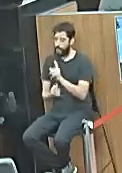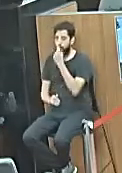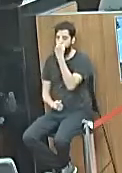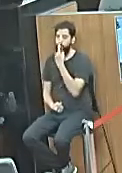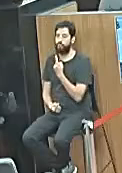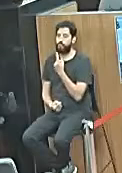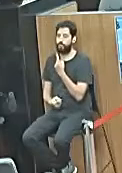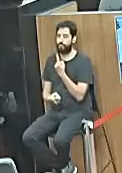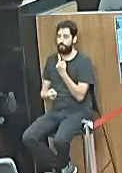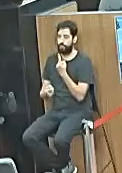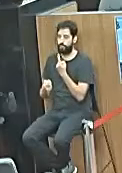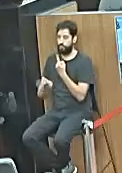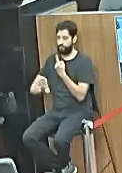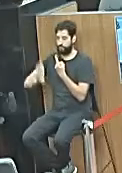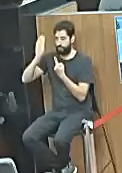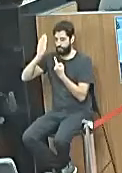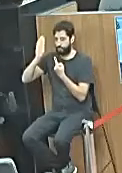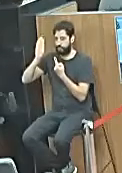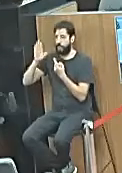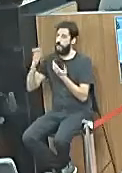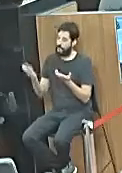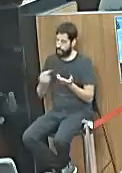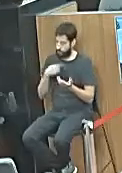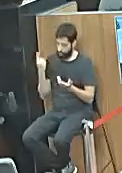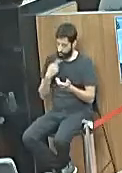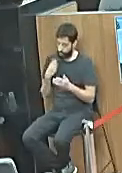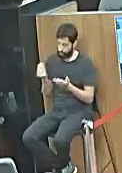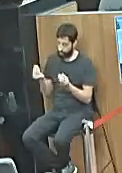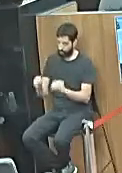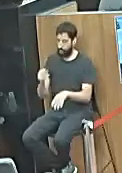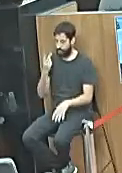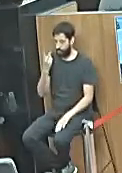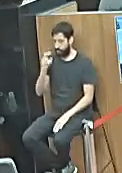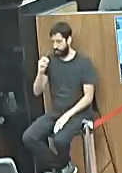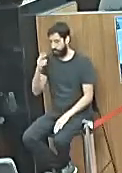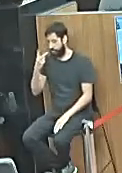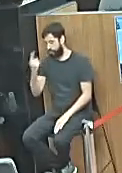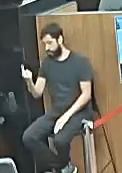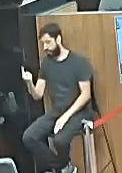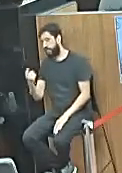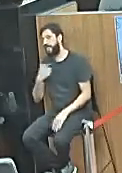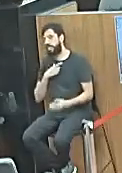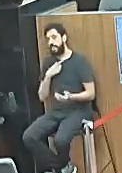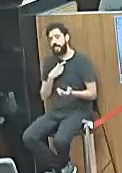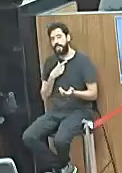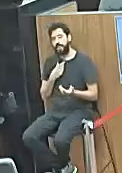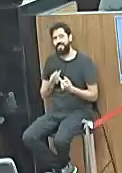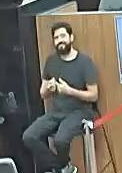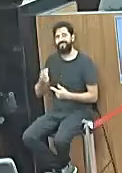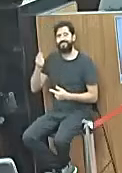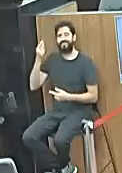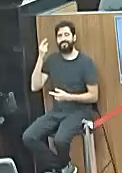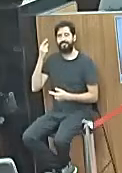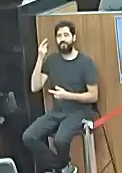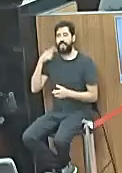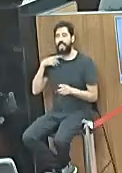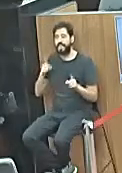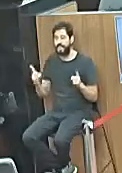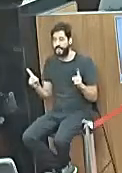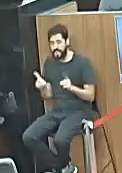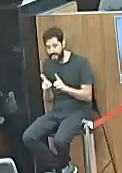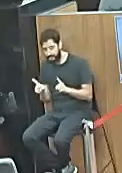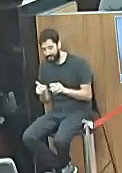por ano então pelo assunto foi colocado para 2021 e nós tem um tempo que a gente acha que é muito curto para